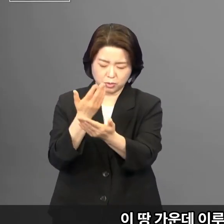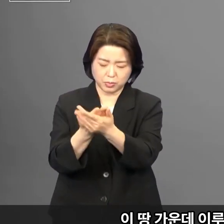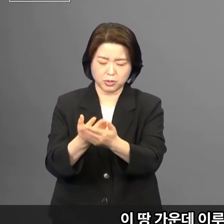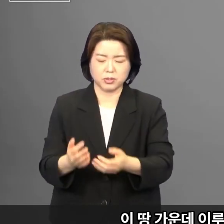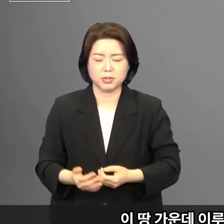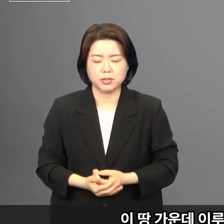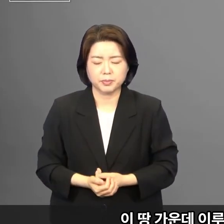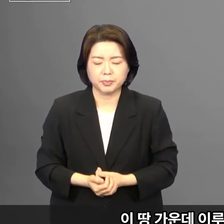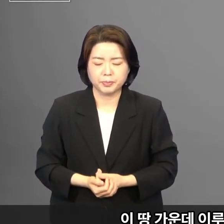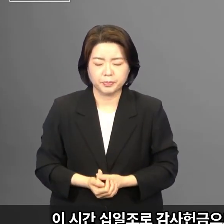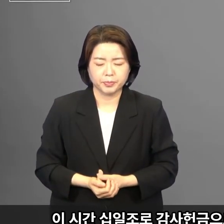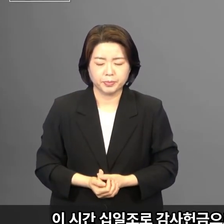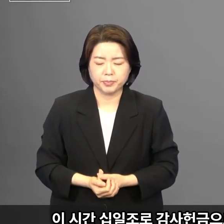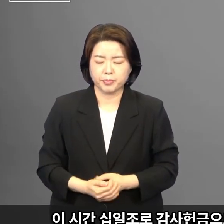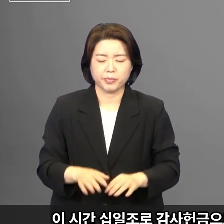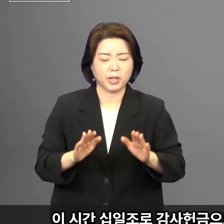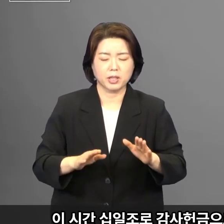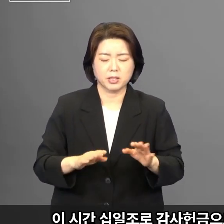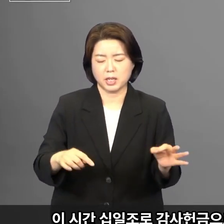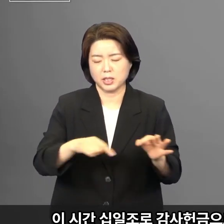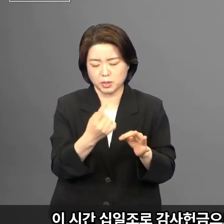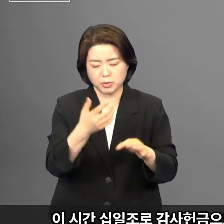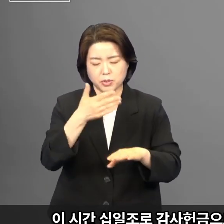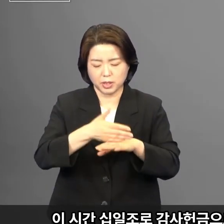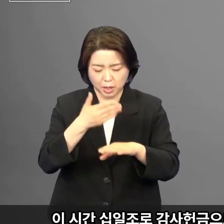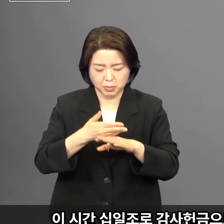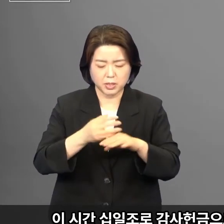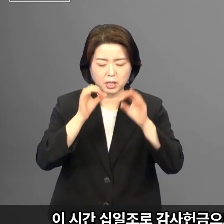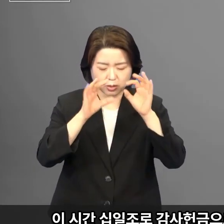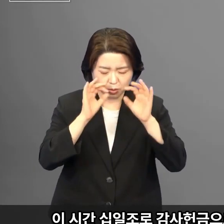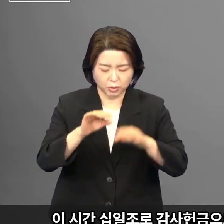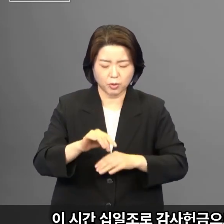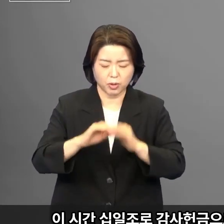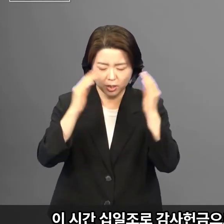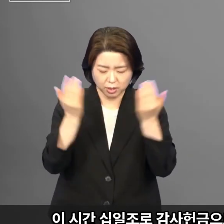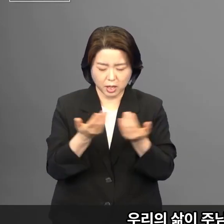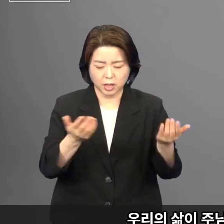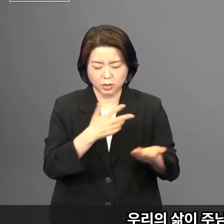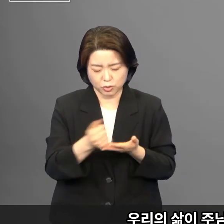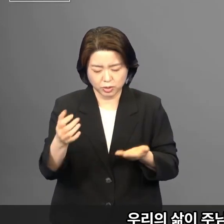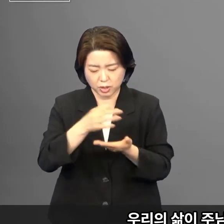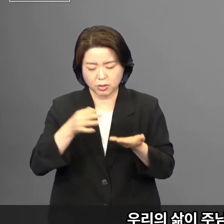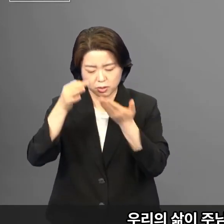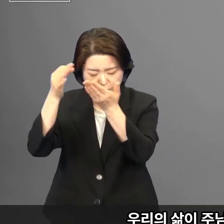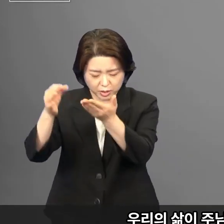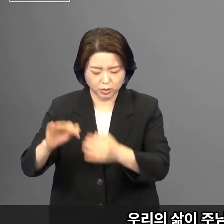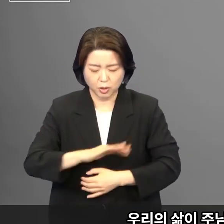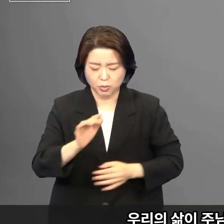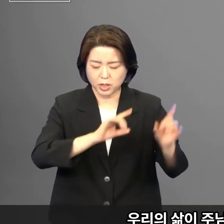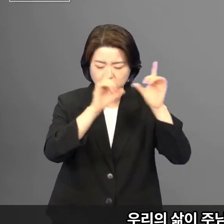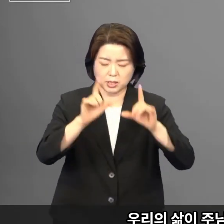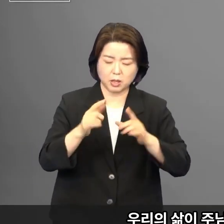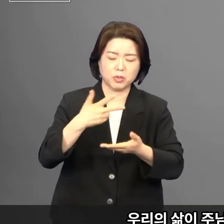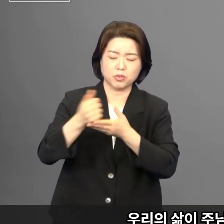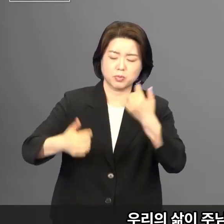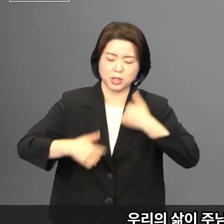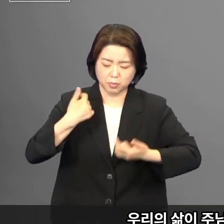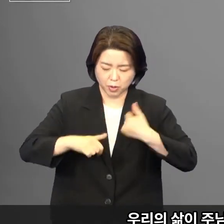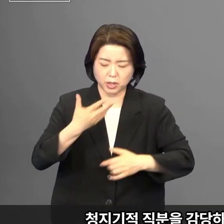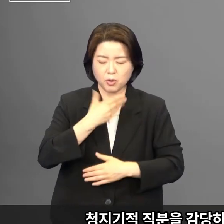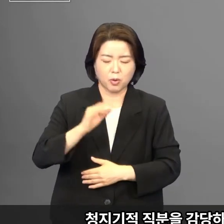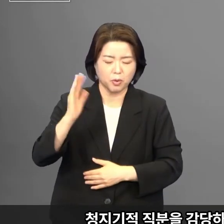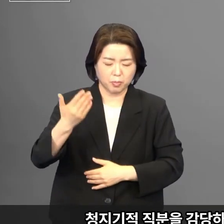주시옵소서. 이 시간 11조로 감사헌금으로 성경헌금으로 주님께 올려드리며 우리의 삶이 주님이 기뻐하시는 복된